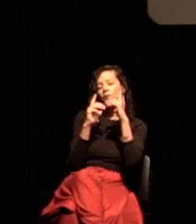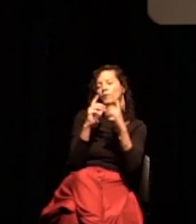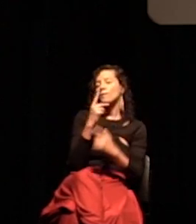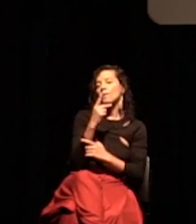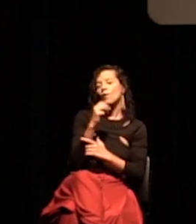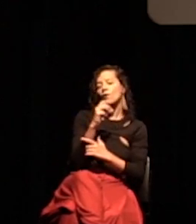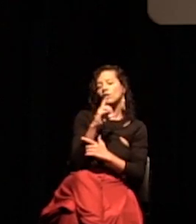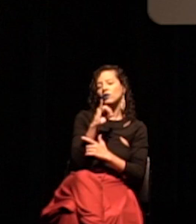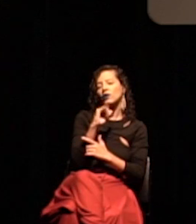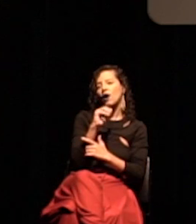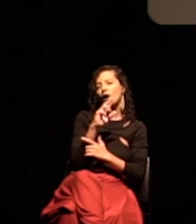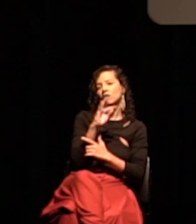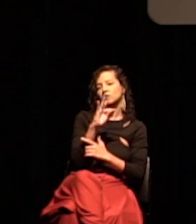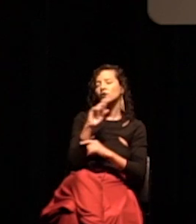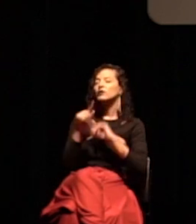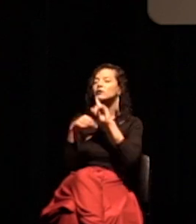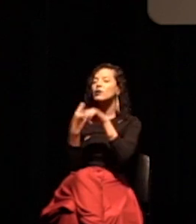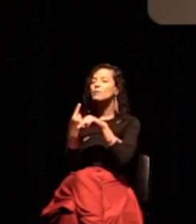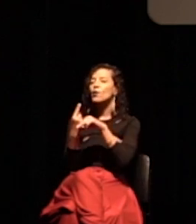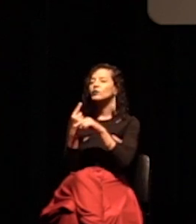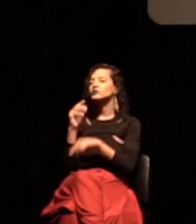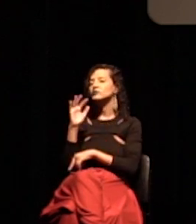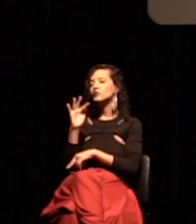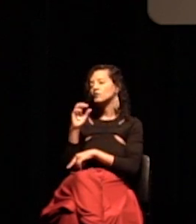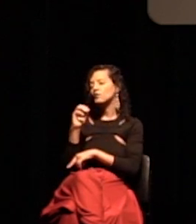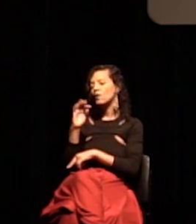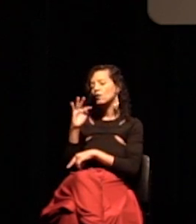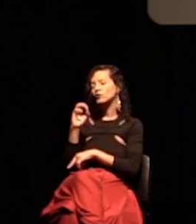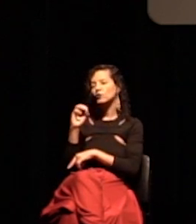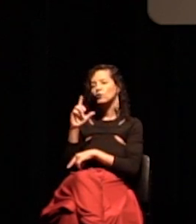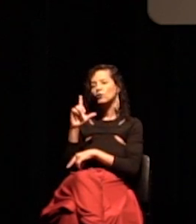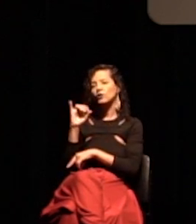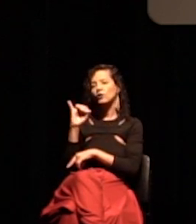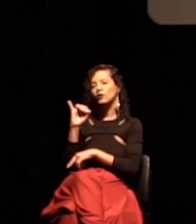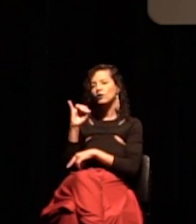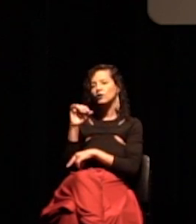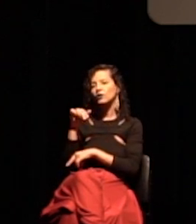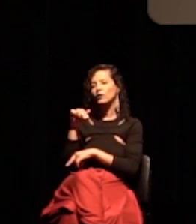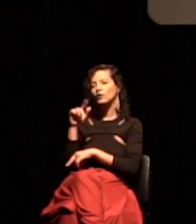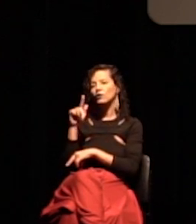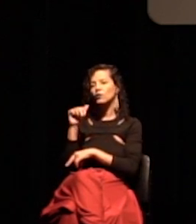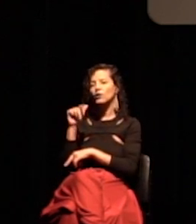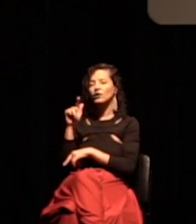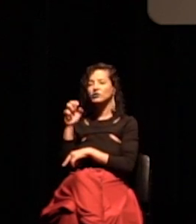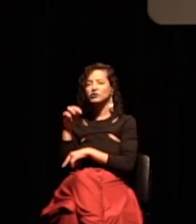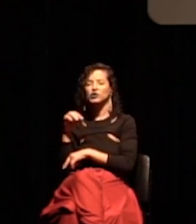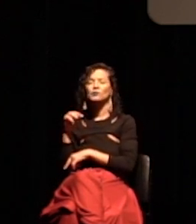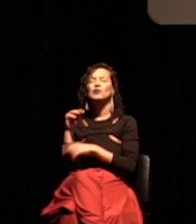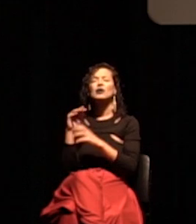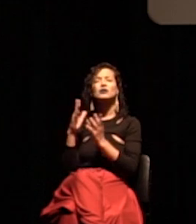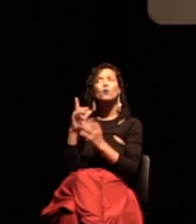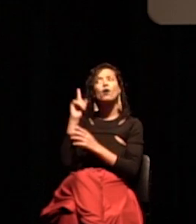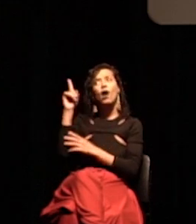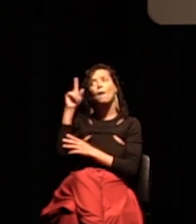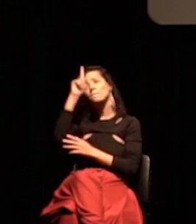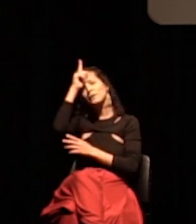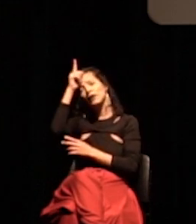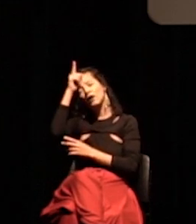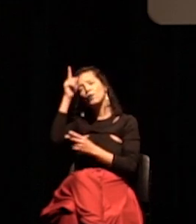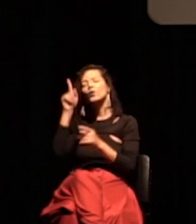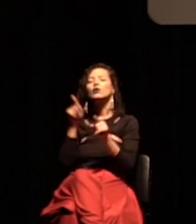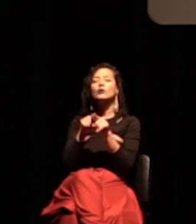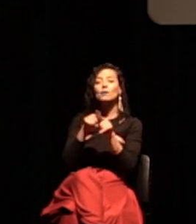então, pelo menos nesse período lá em Milão, e na Alemanha,